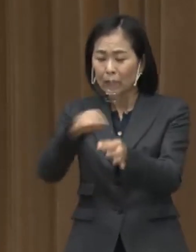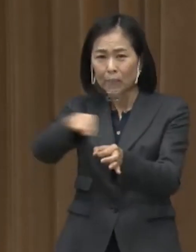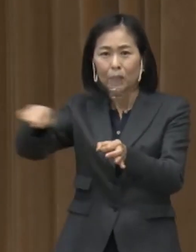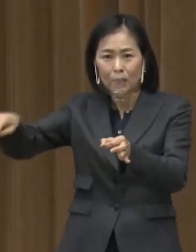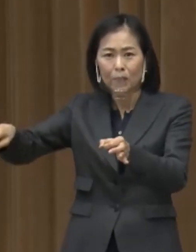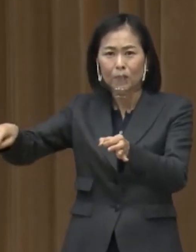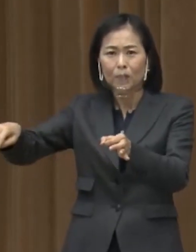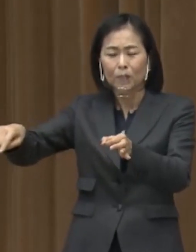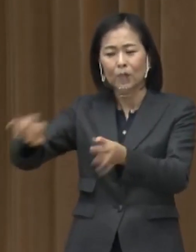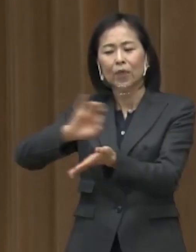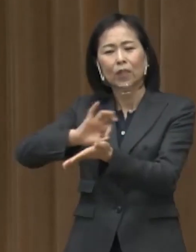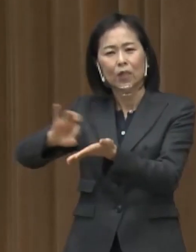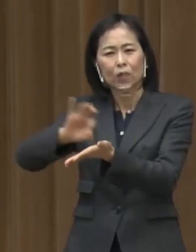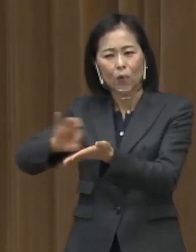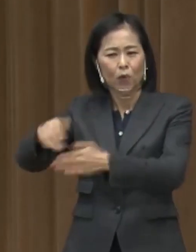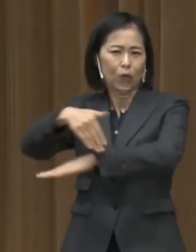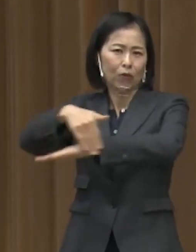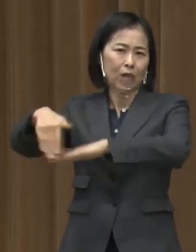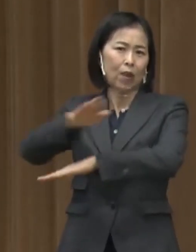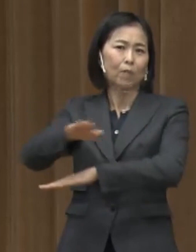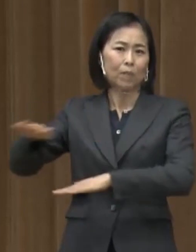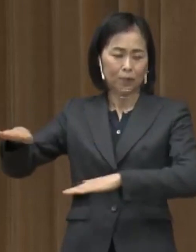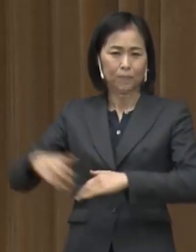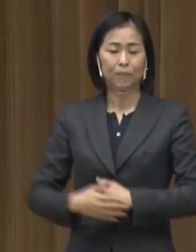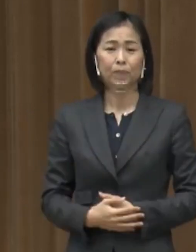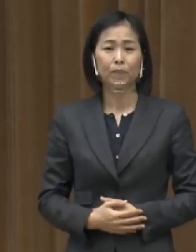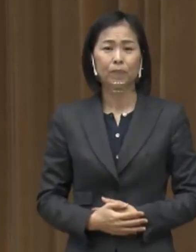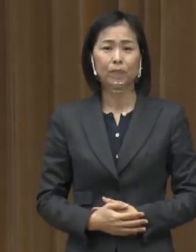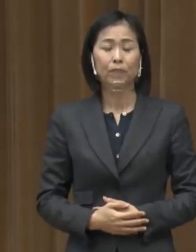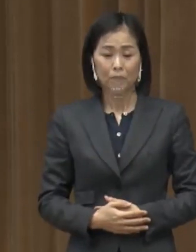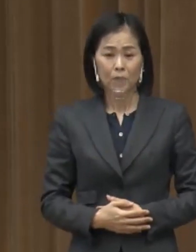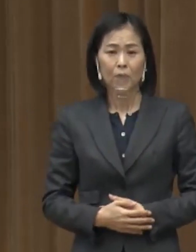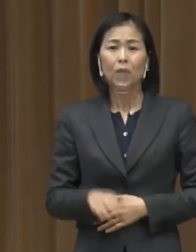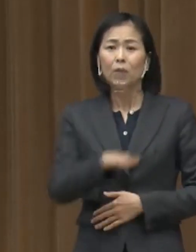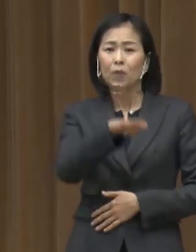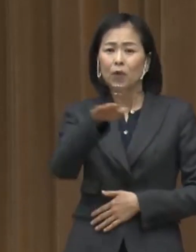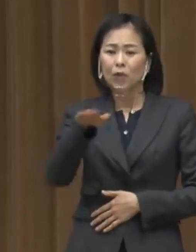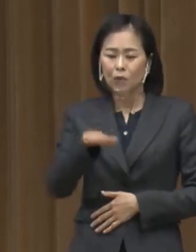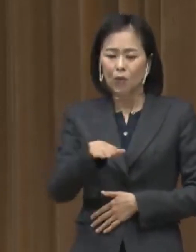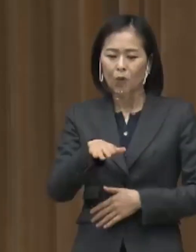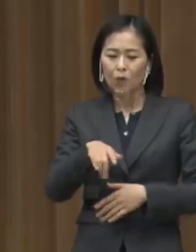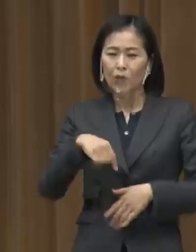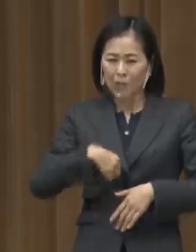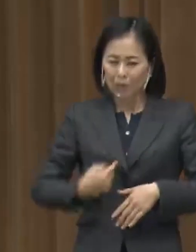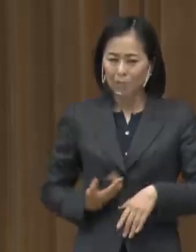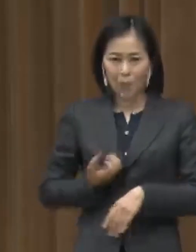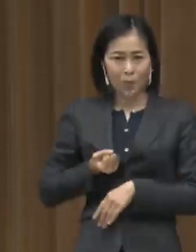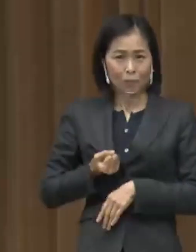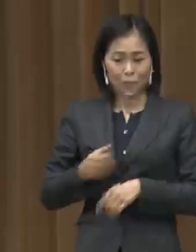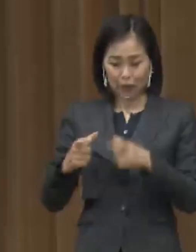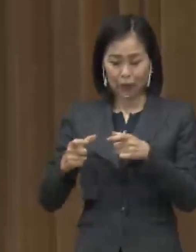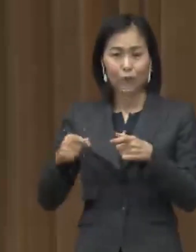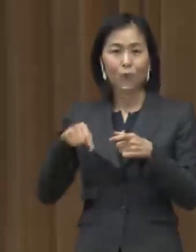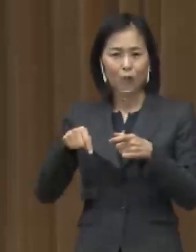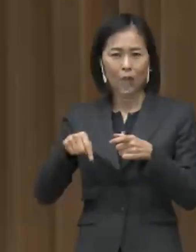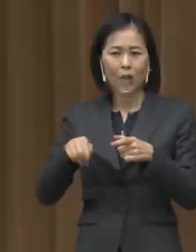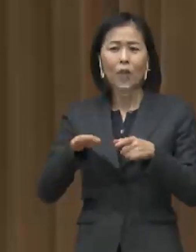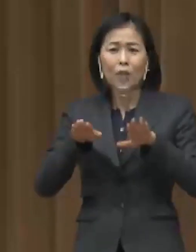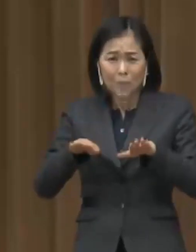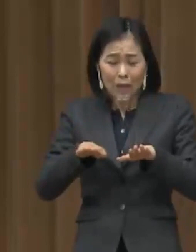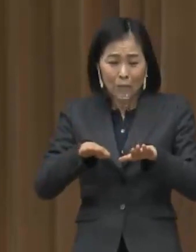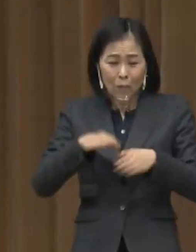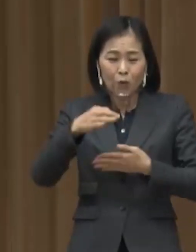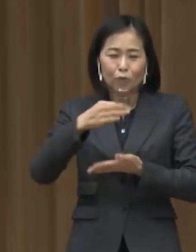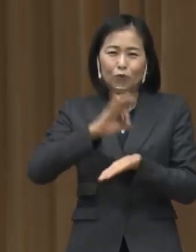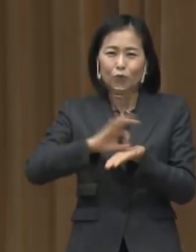ご利用をいただけることになっています。すでにお手元にある食事券につきましては現時点でも利用可